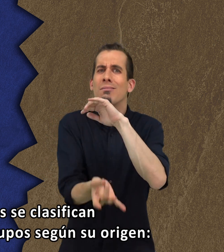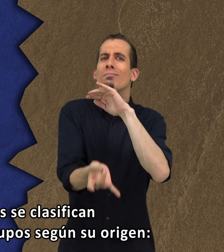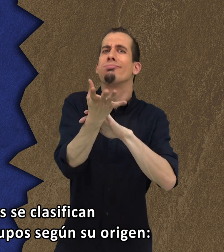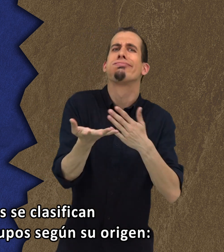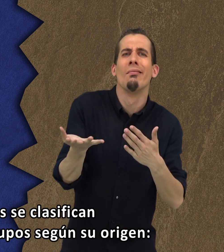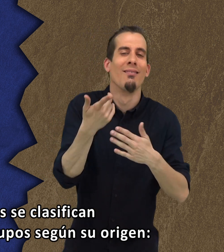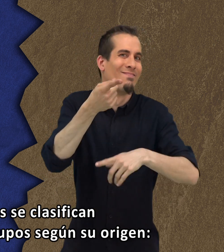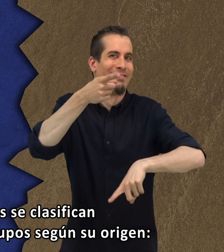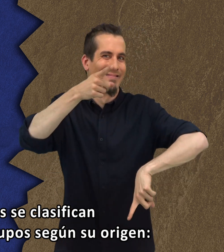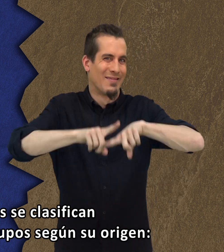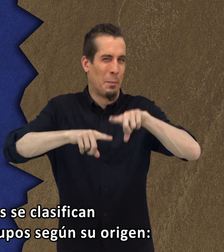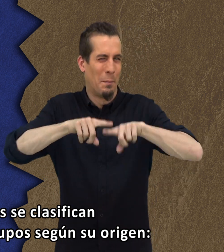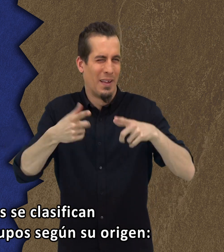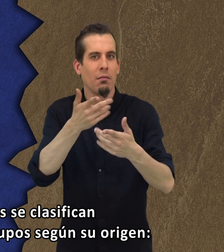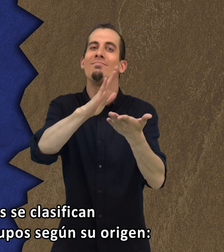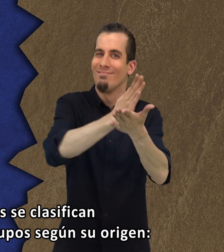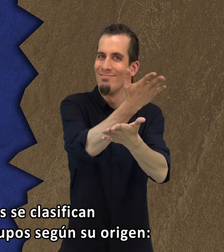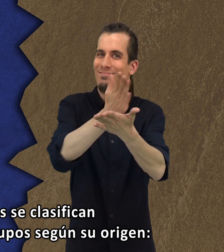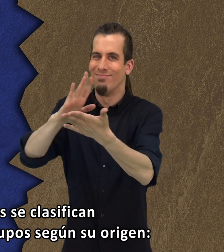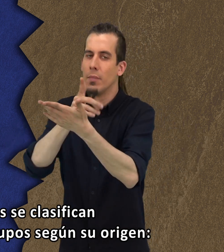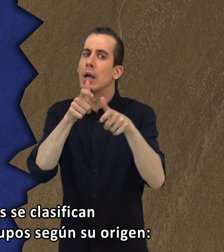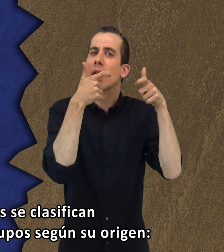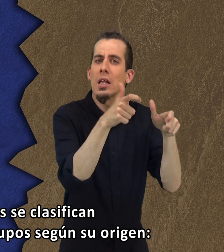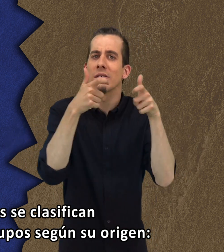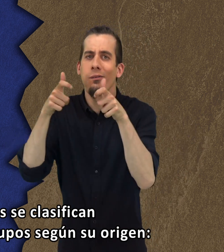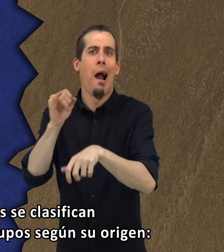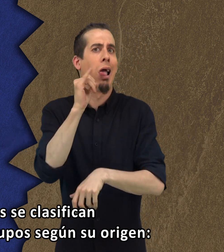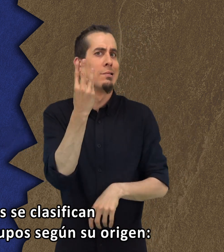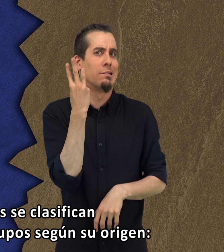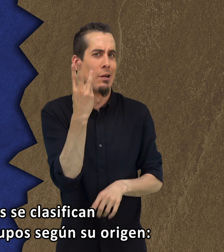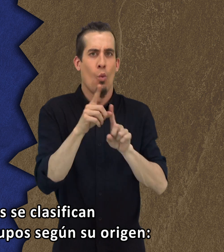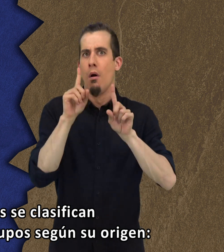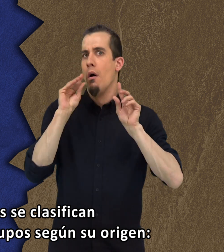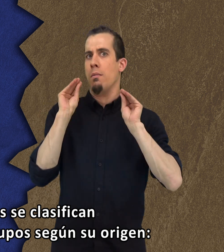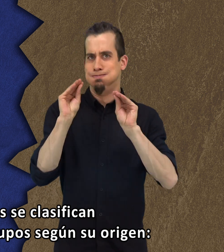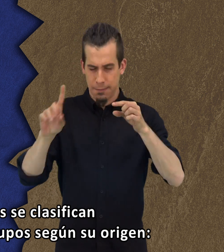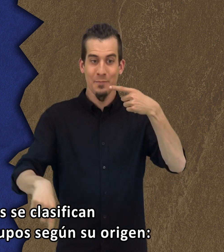las rocas se clasifican en tres grandes grupos según su origen